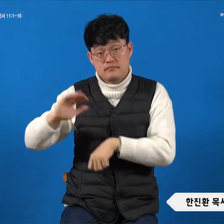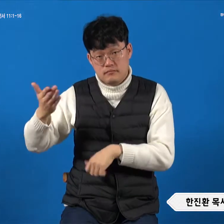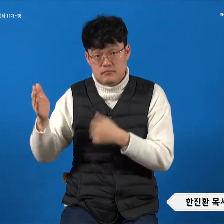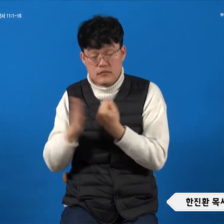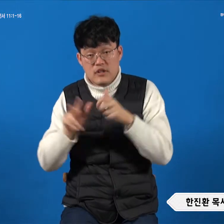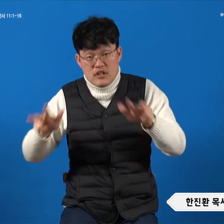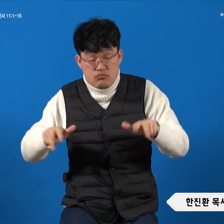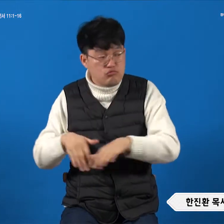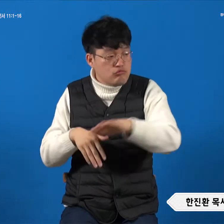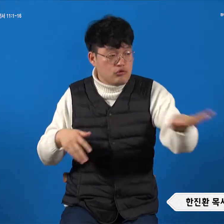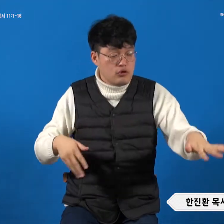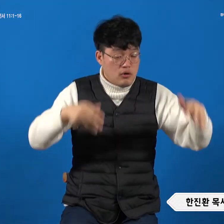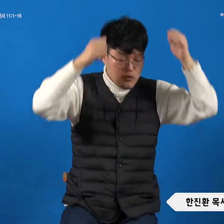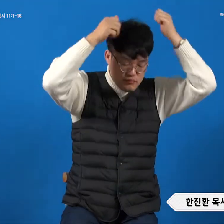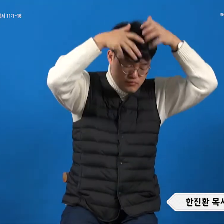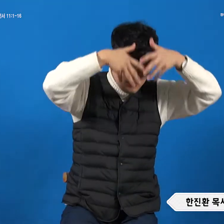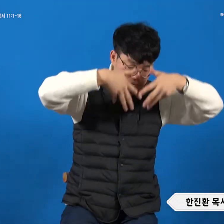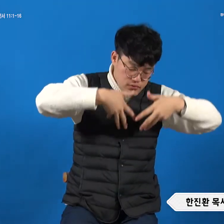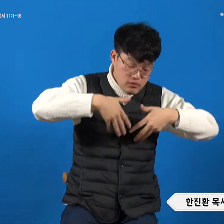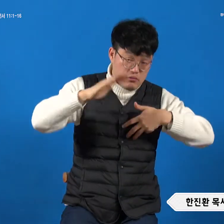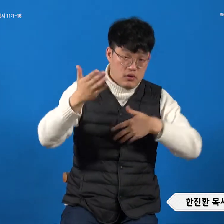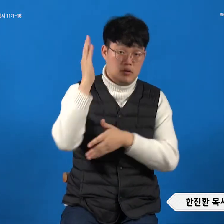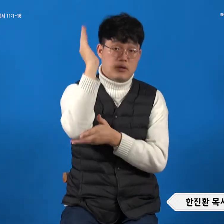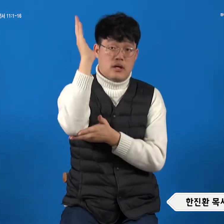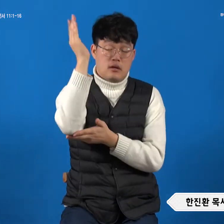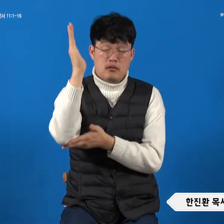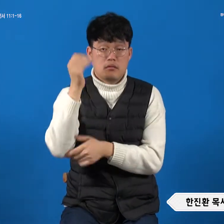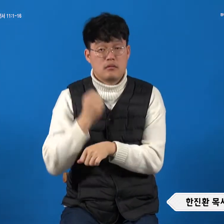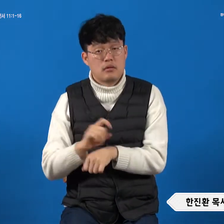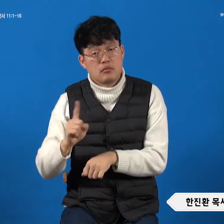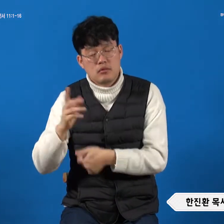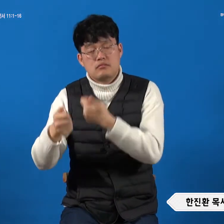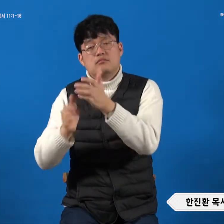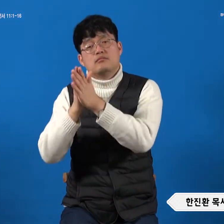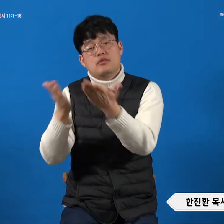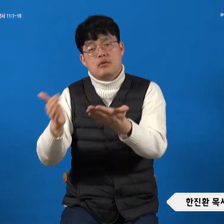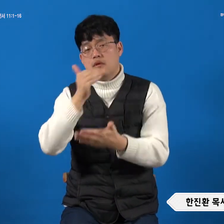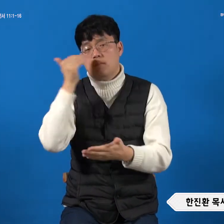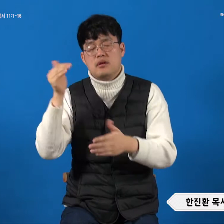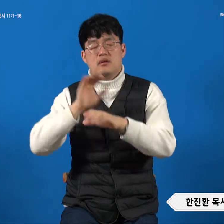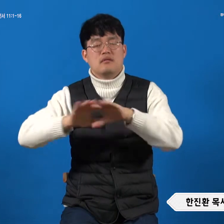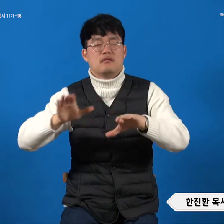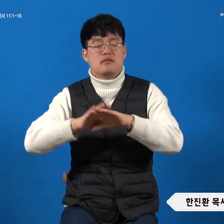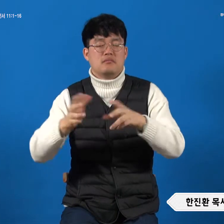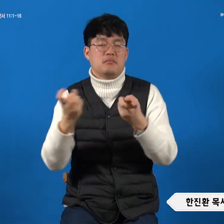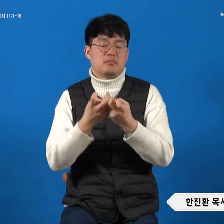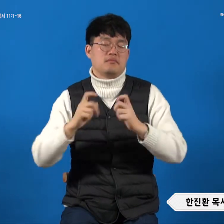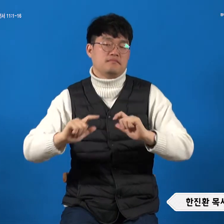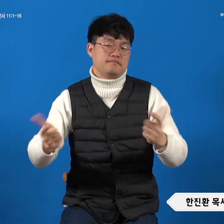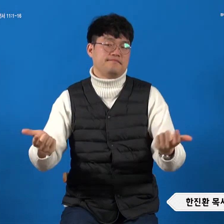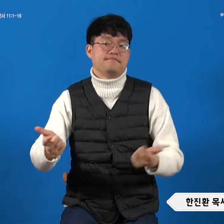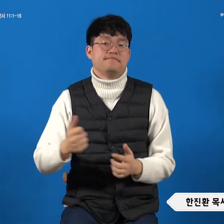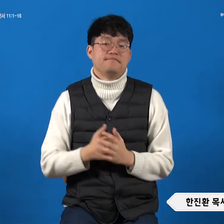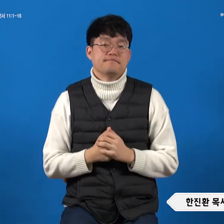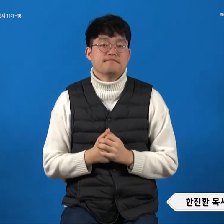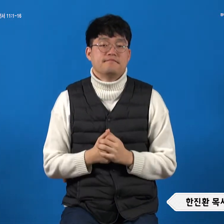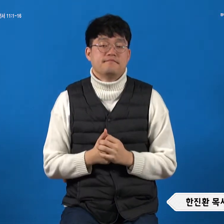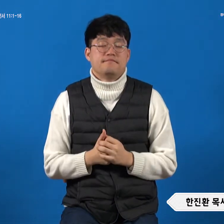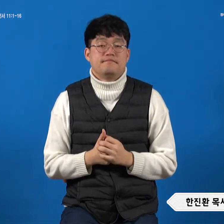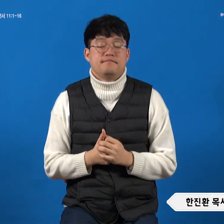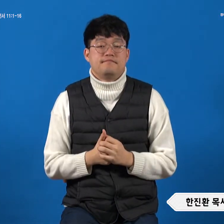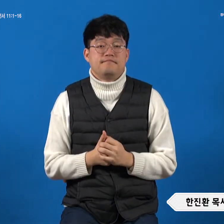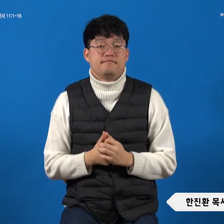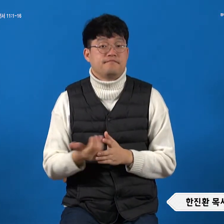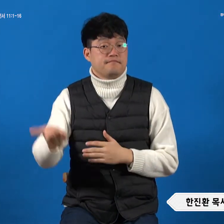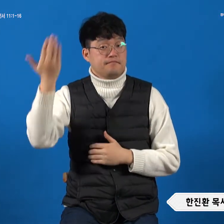써야 된다고 돼 있으니까 지금 우리도 써야 한다 이렇게 주장하는 것은 성경을 바르게 해석하는 방법을